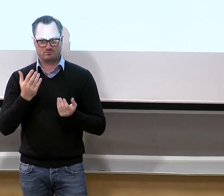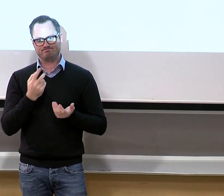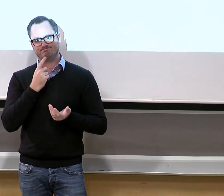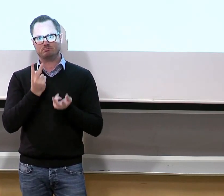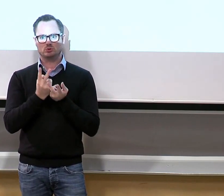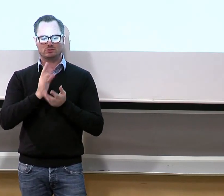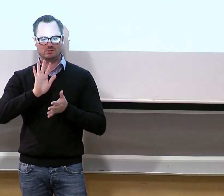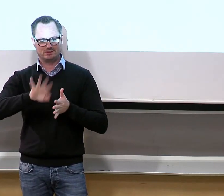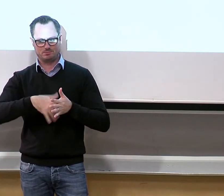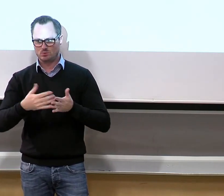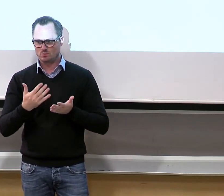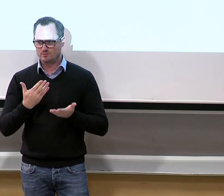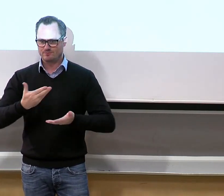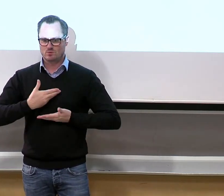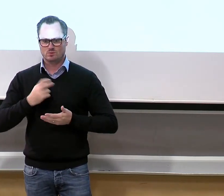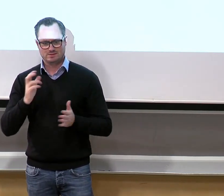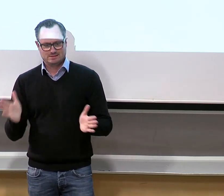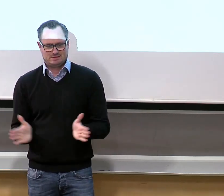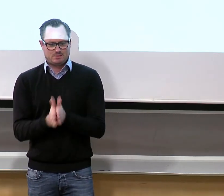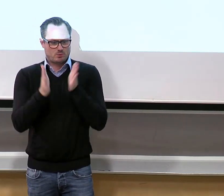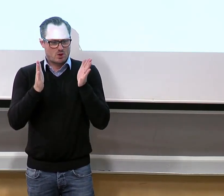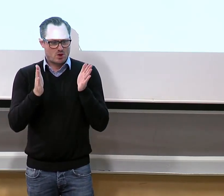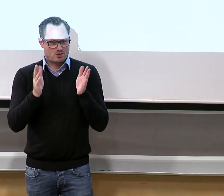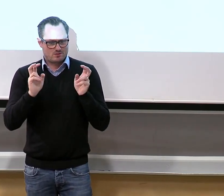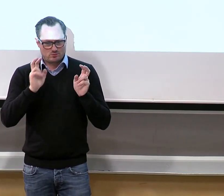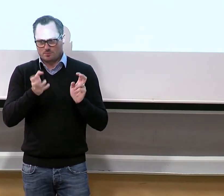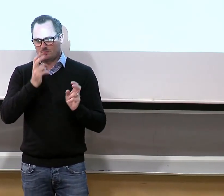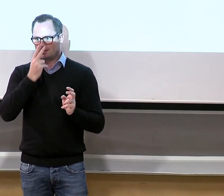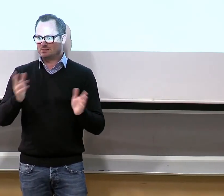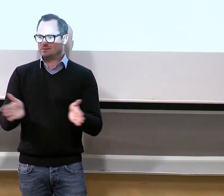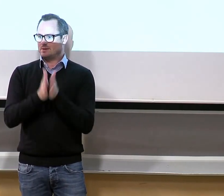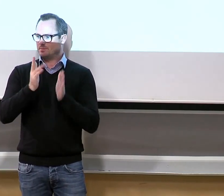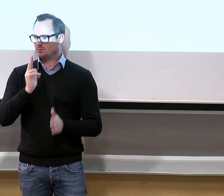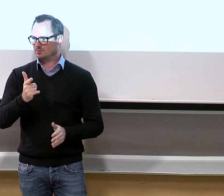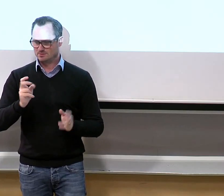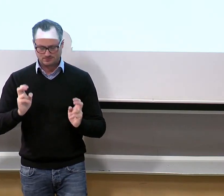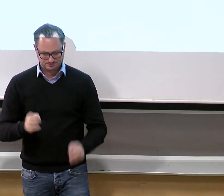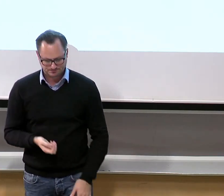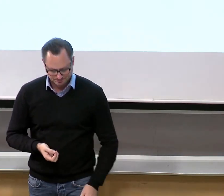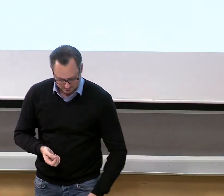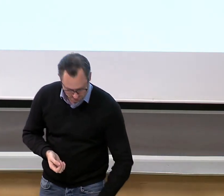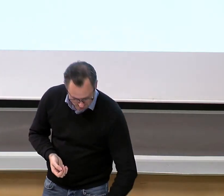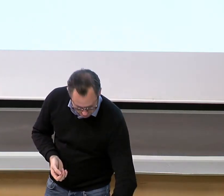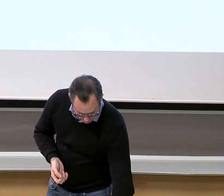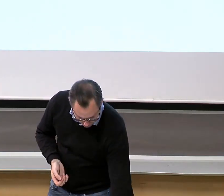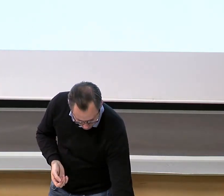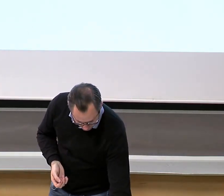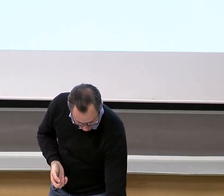Och sen så kan det vara en kombination av flera av de här delarna samtidigt. Det